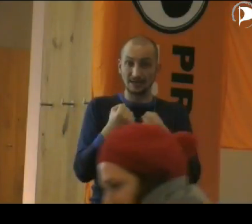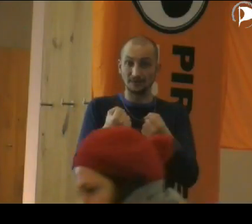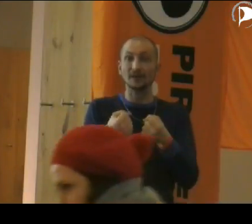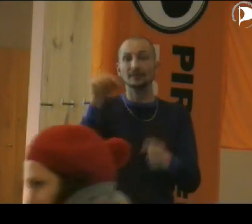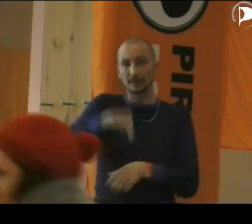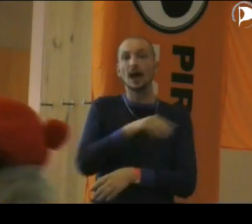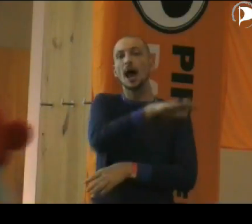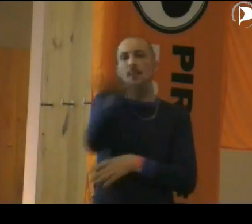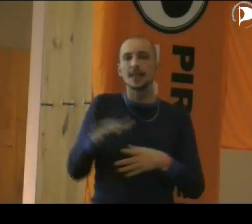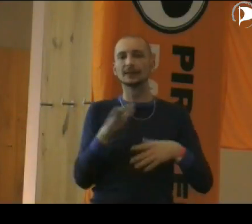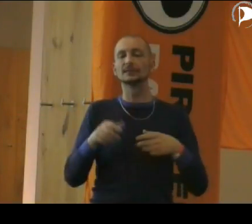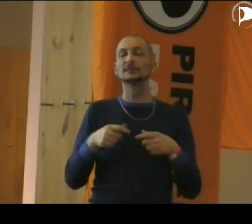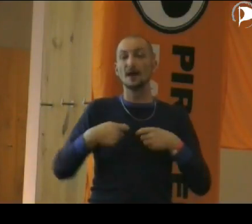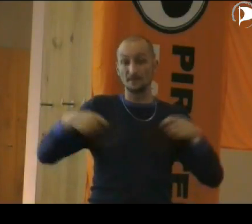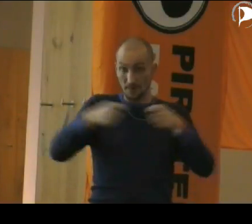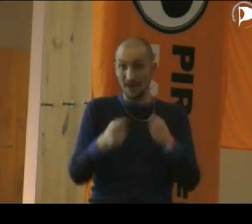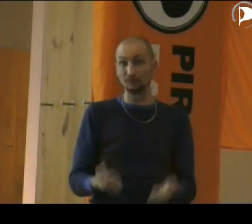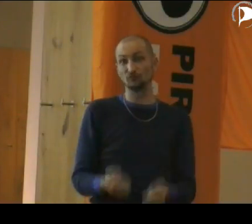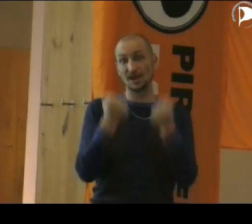landesverband sehr schwer